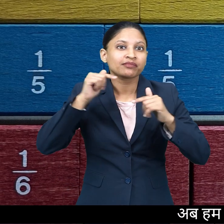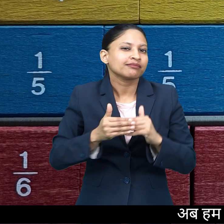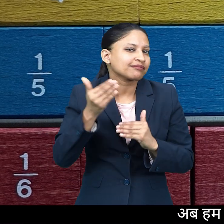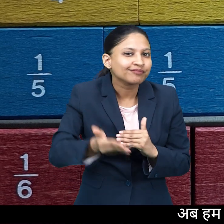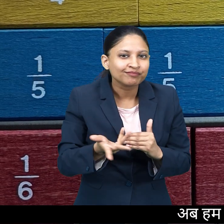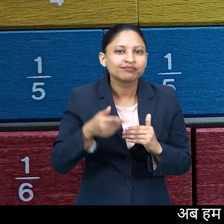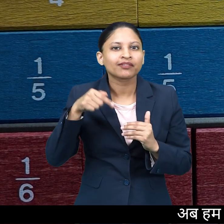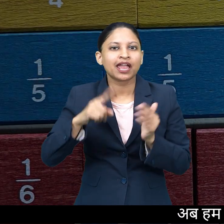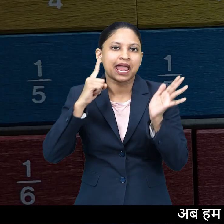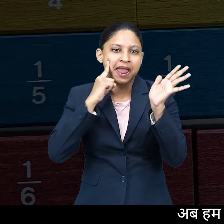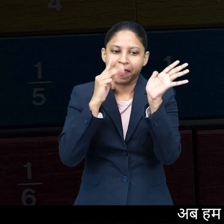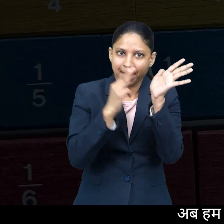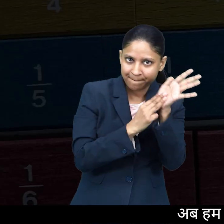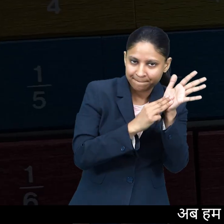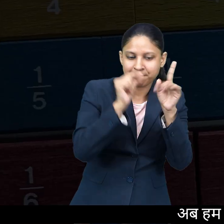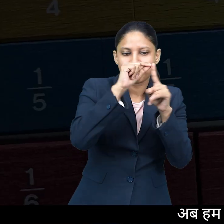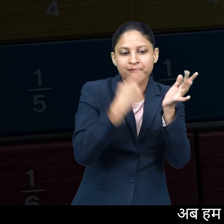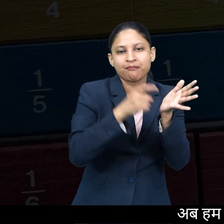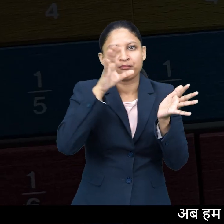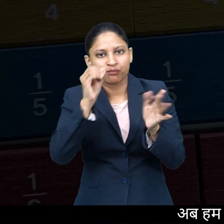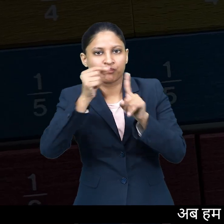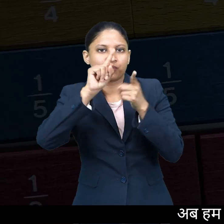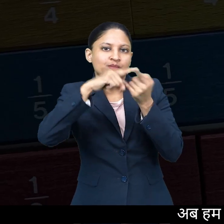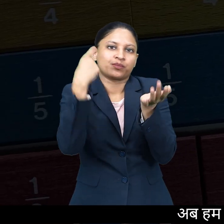अब हम अनुचित अंशों के विषय में जानेंगे।